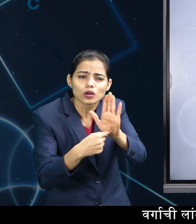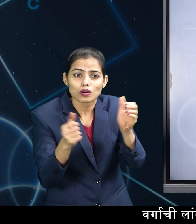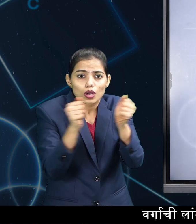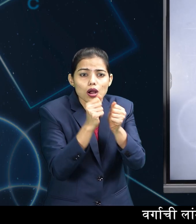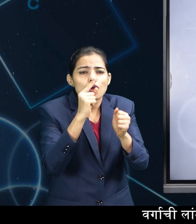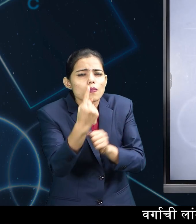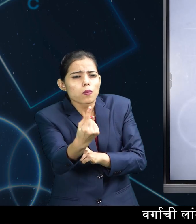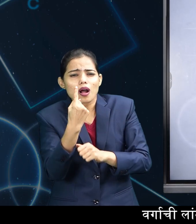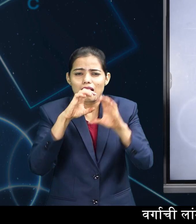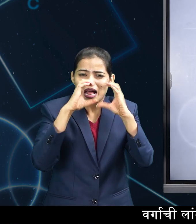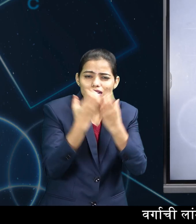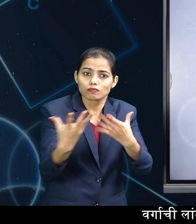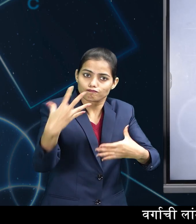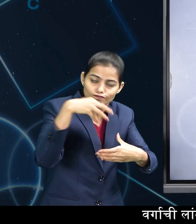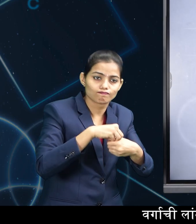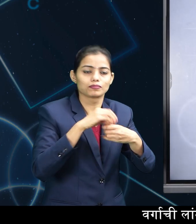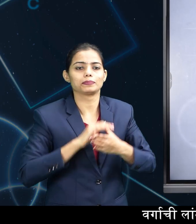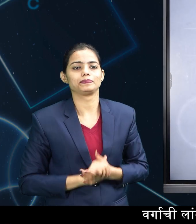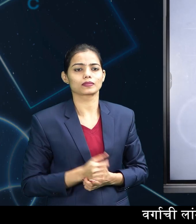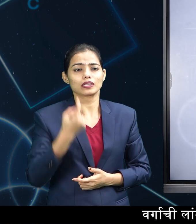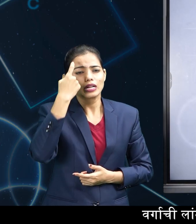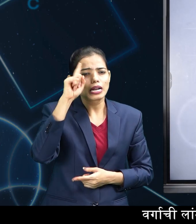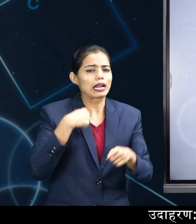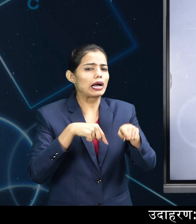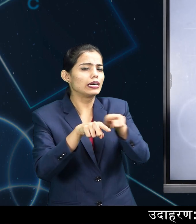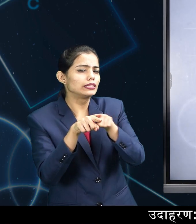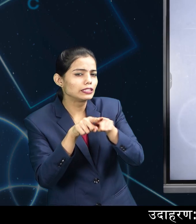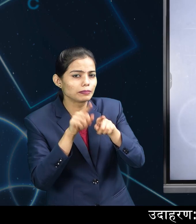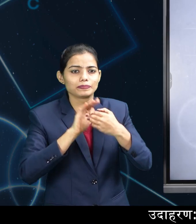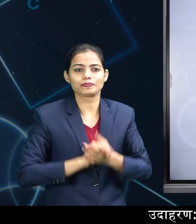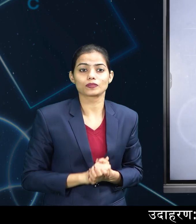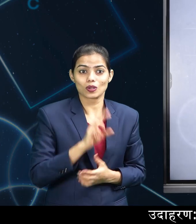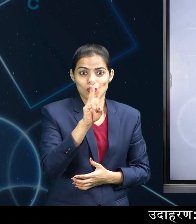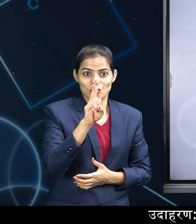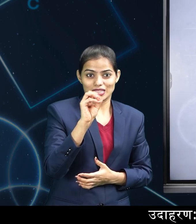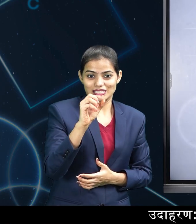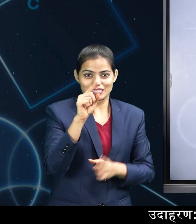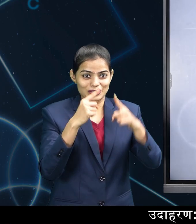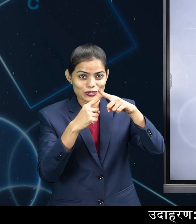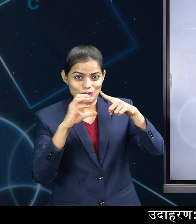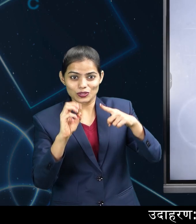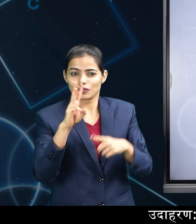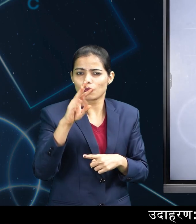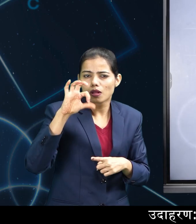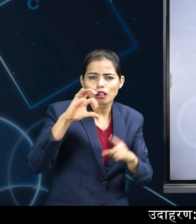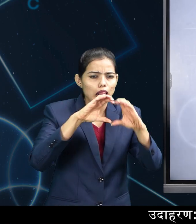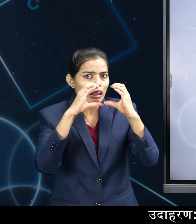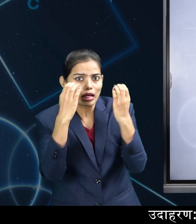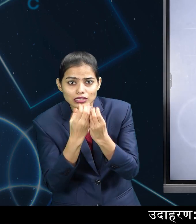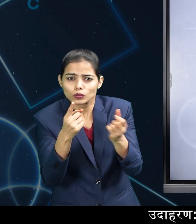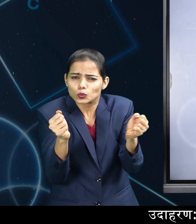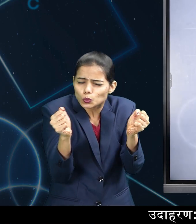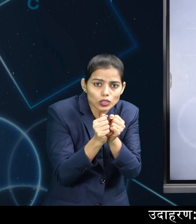वर्गाची लांबी म्हणजे प्रत्येक वर्ग अंतराची रुंदी दर्शवते. उदाहरण 30 ते 39 या वर्गासाठी